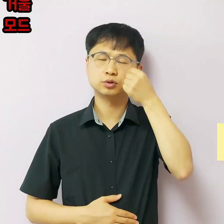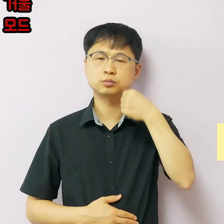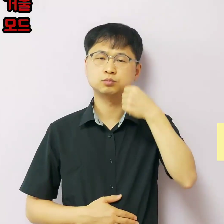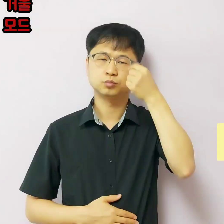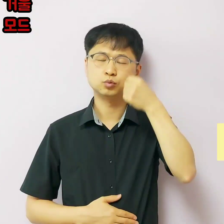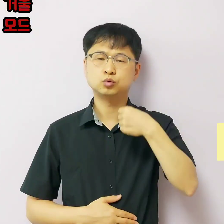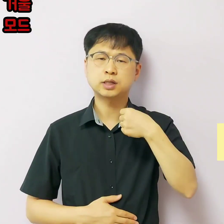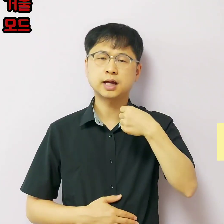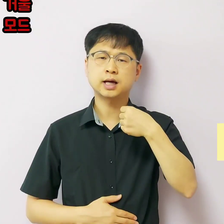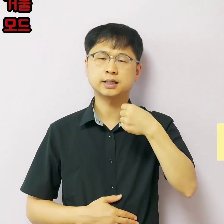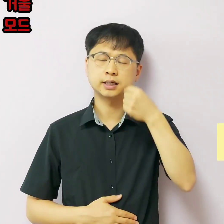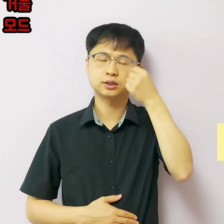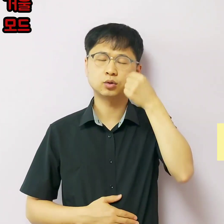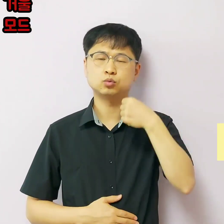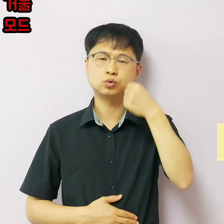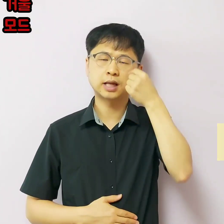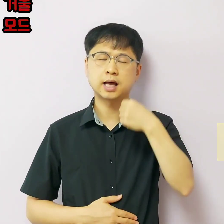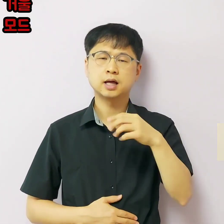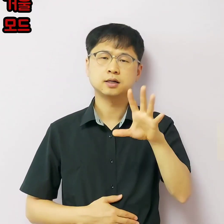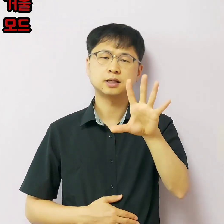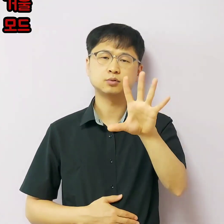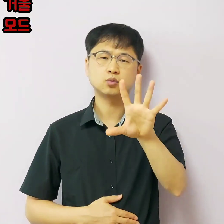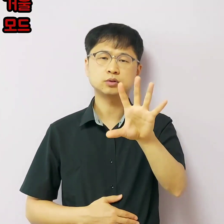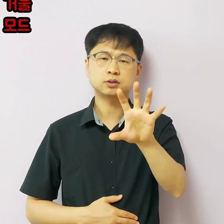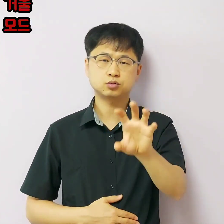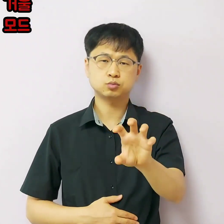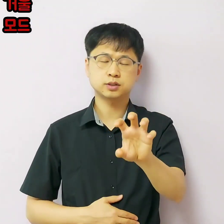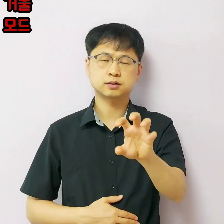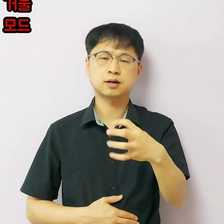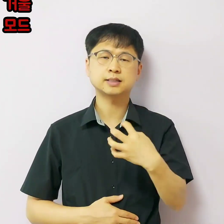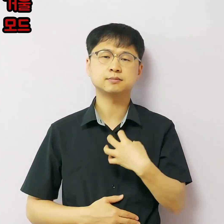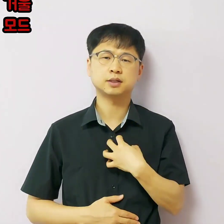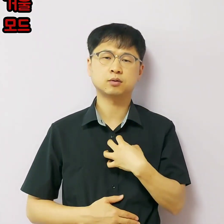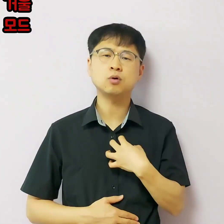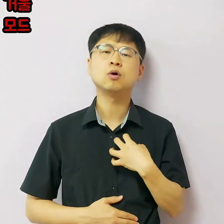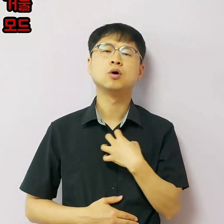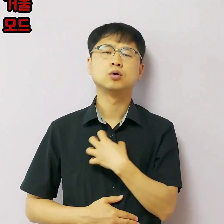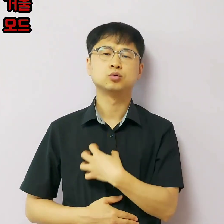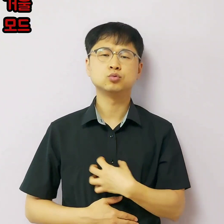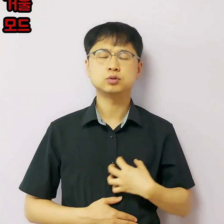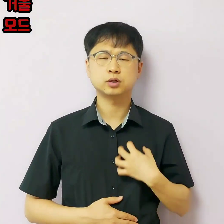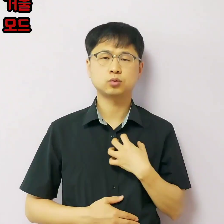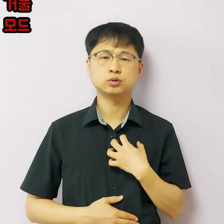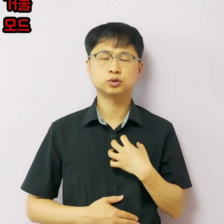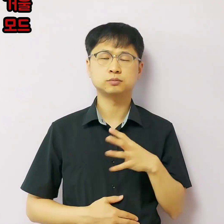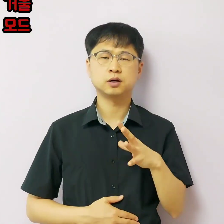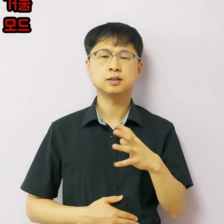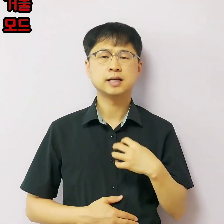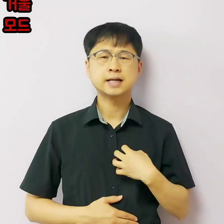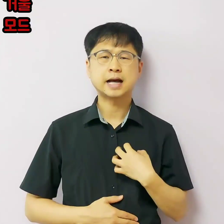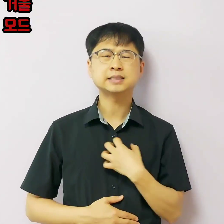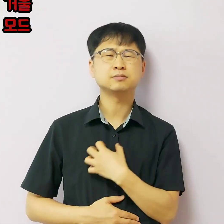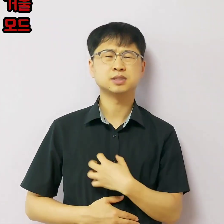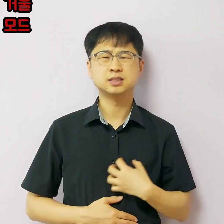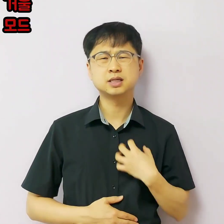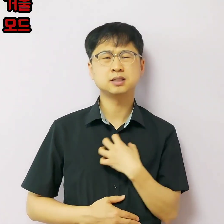모습, 울다가 되겠죠. 울다. 그 다음 손끝을 구부려서 가슴에 대고 둥글게 돌려주시면 가슴이 긁히는